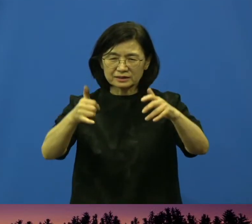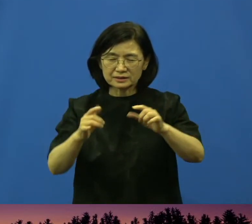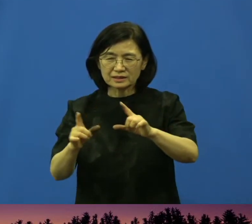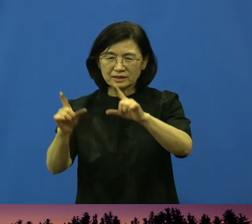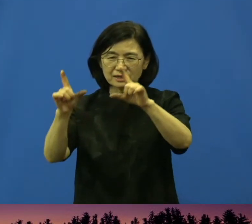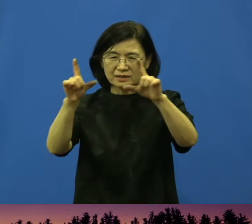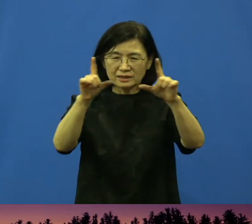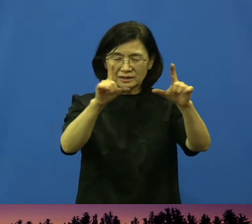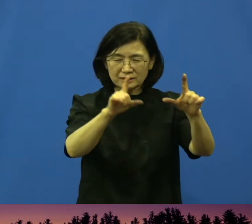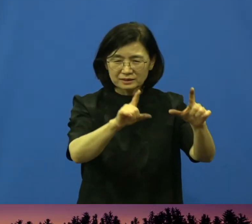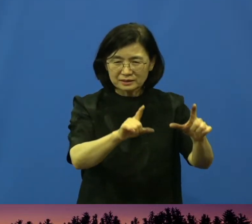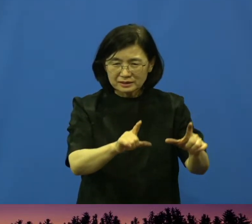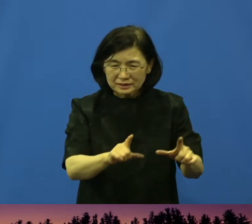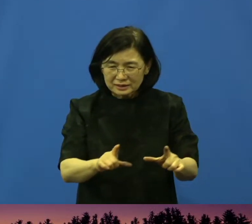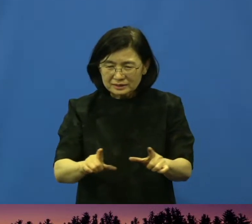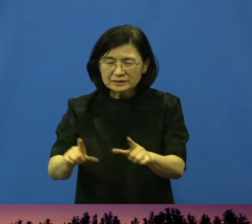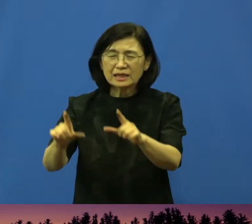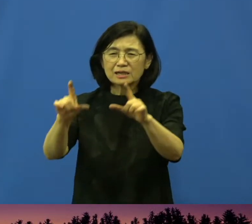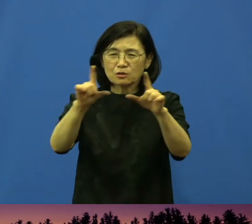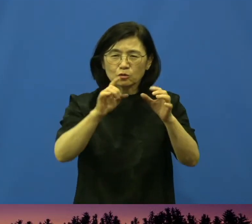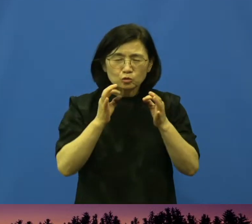벗어나 있기 때문에 그렇다.